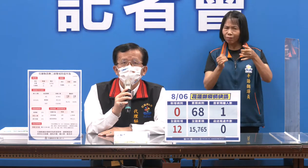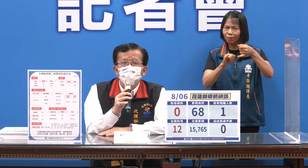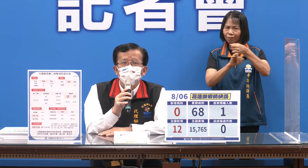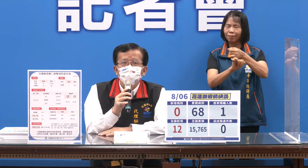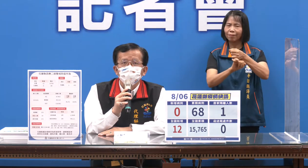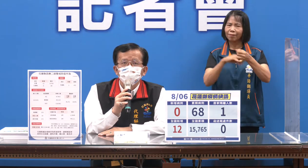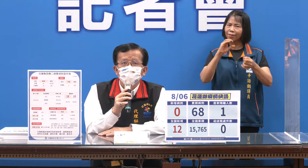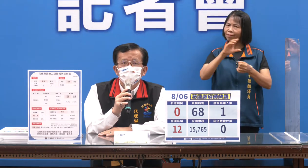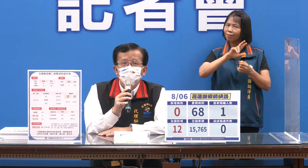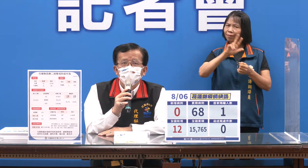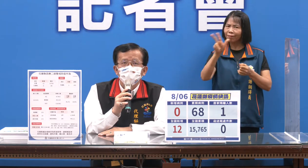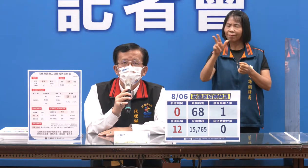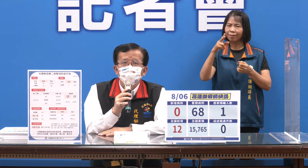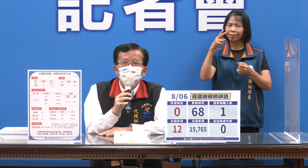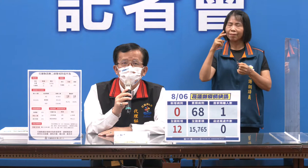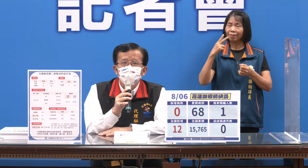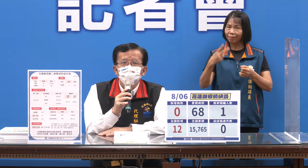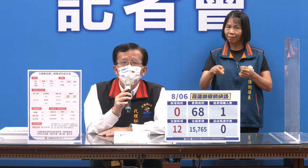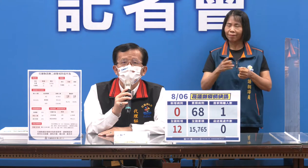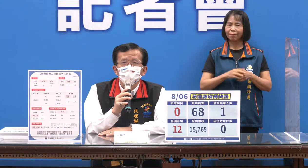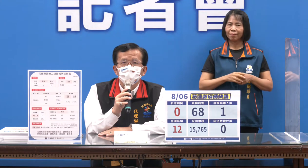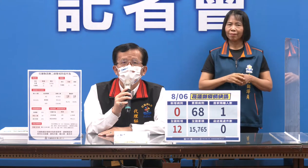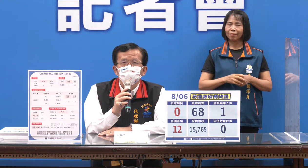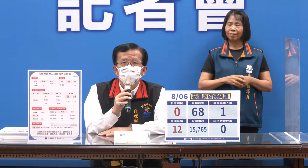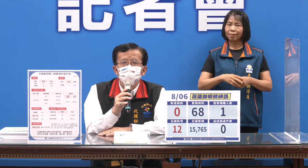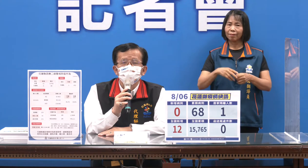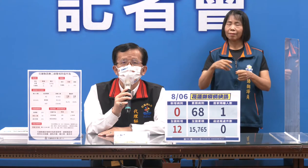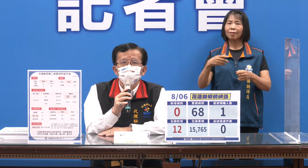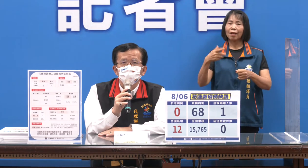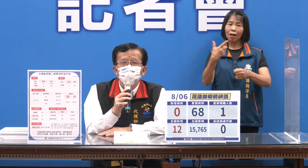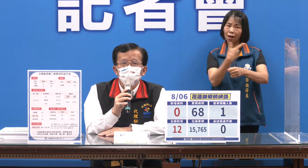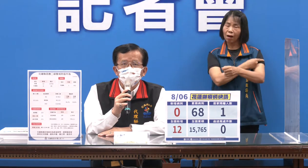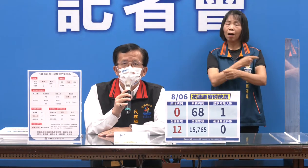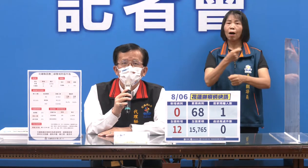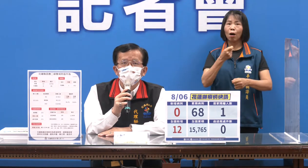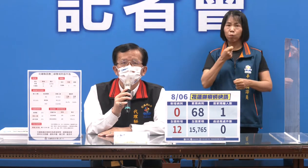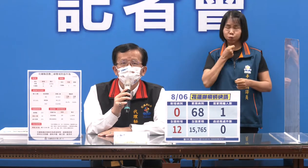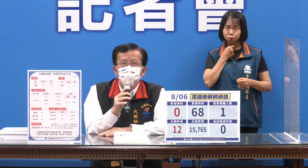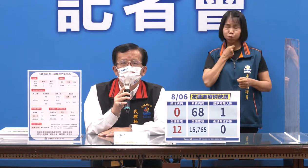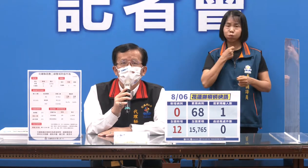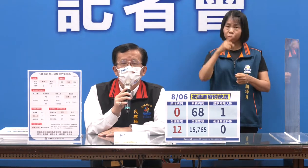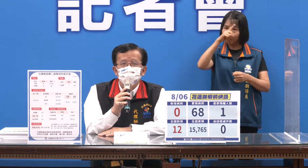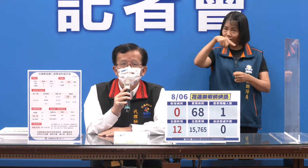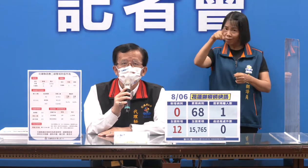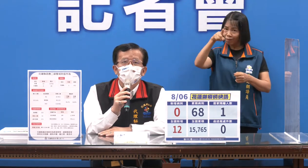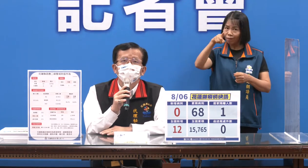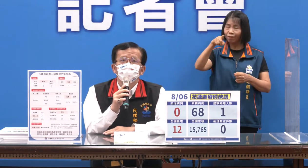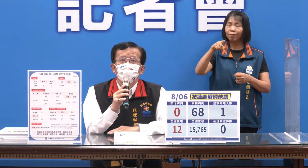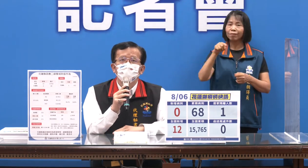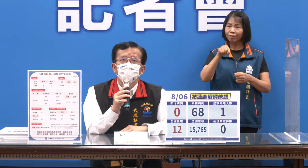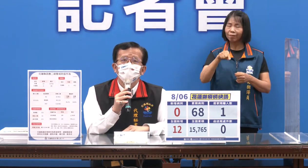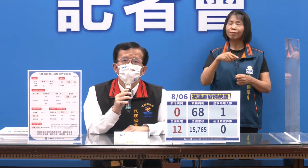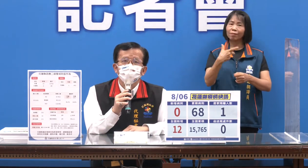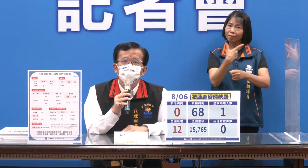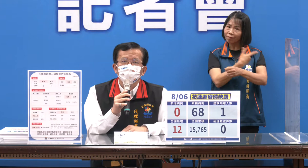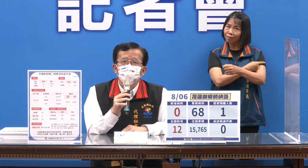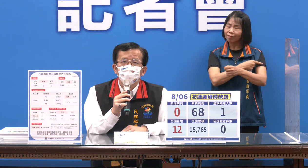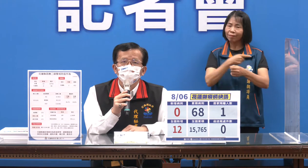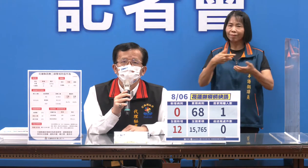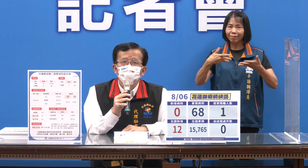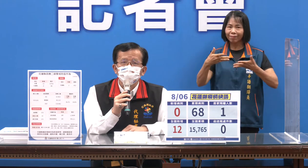以及现在在意愿的登记跟预约的部分，还有施打部分，